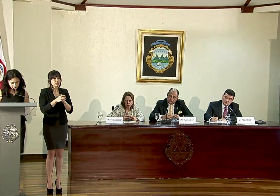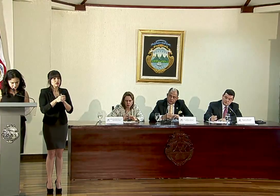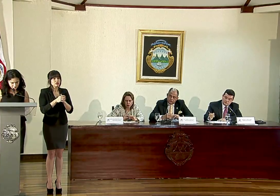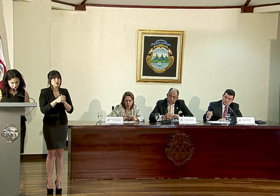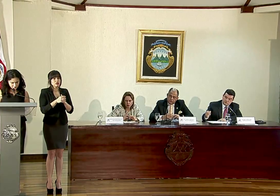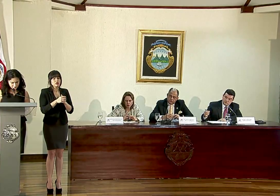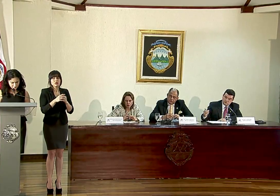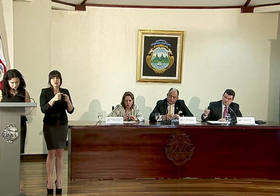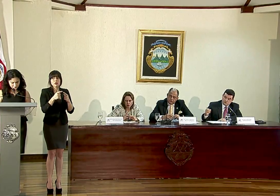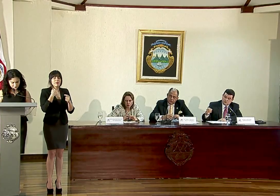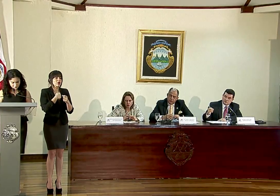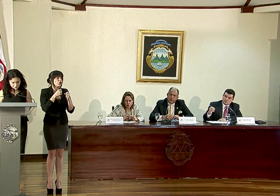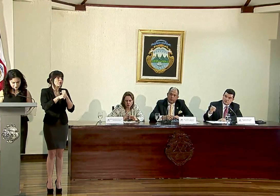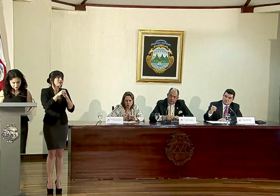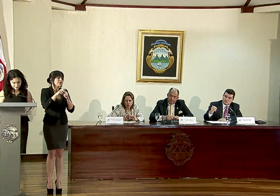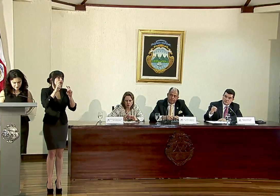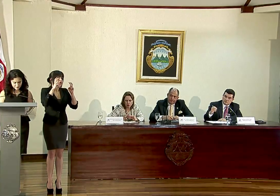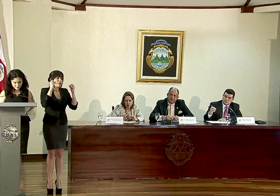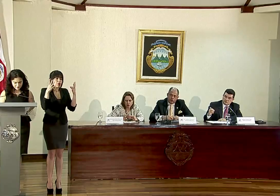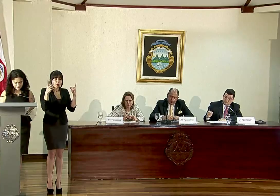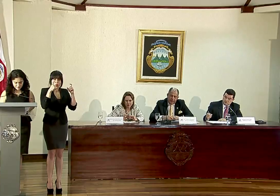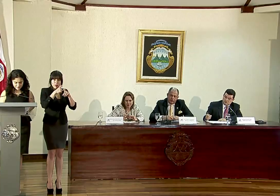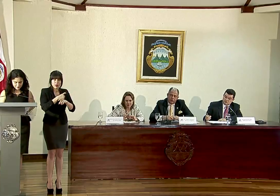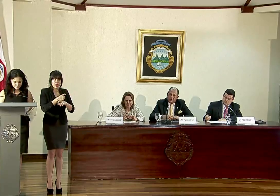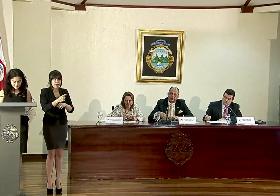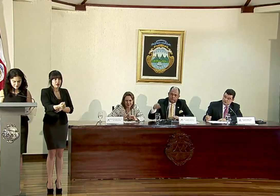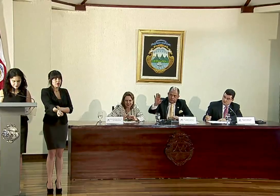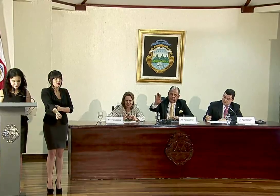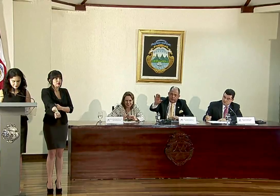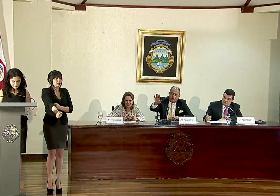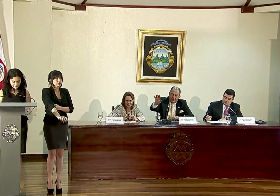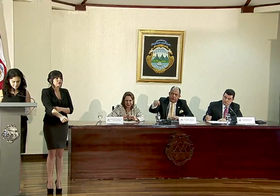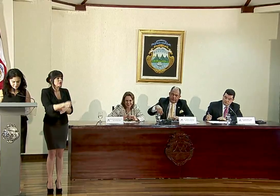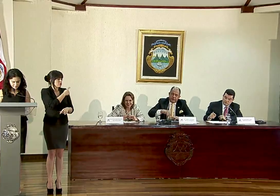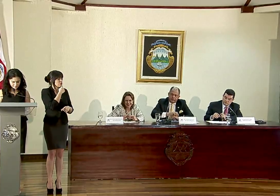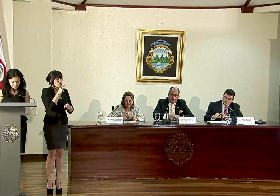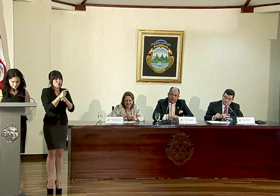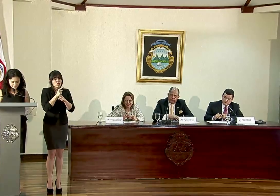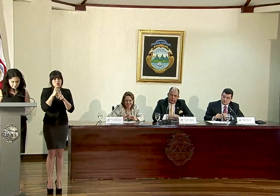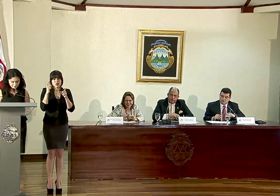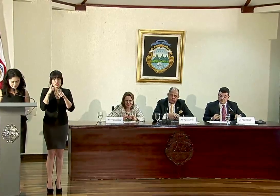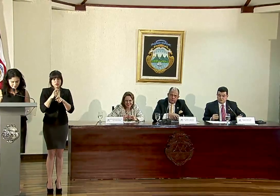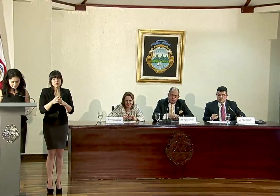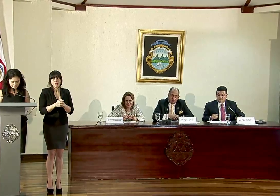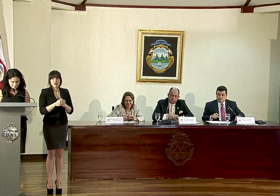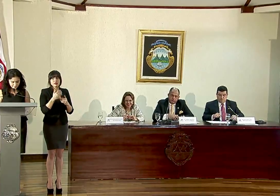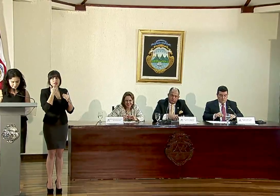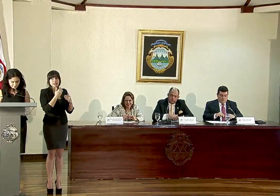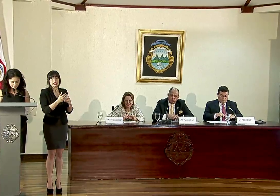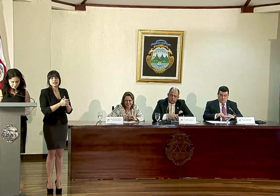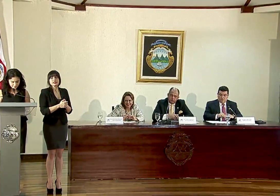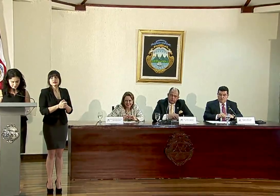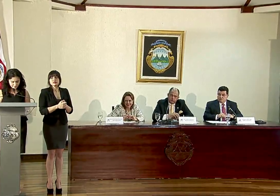disculpe por extenderme tanto pero el tema es súper complicado y hay que contextualizarlo gracias